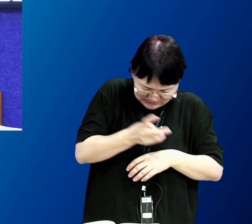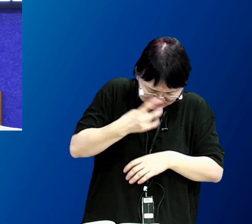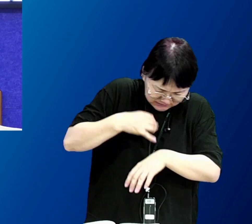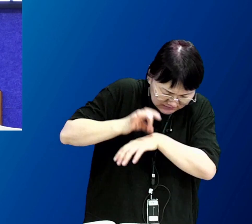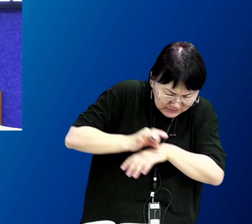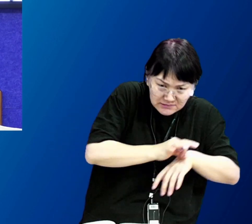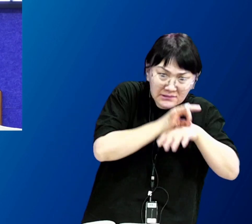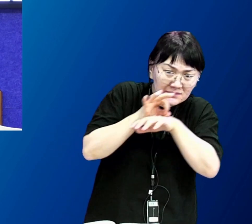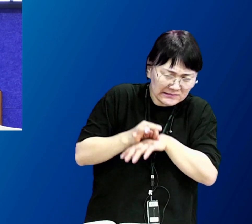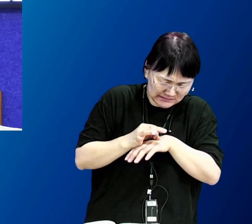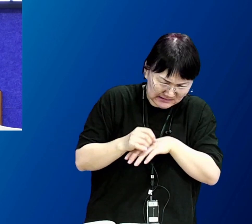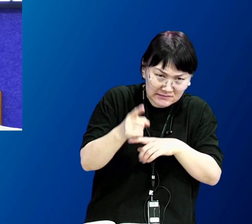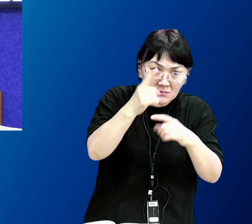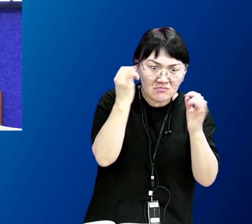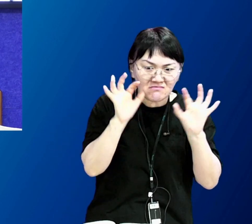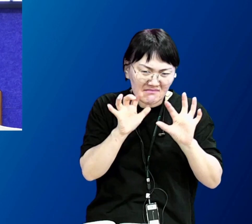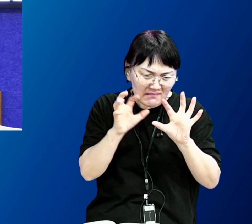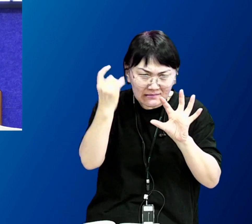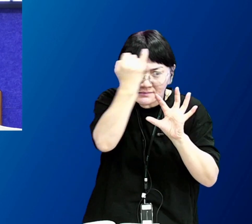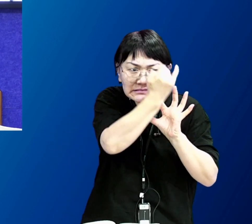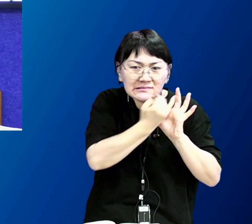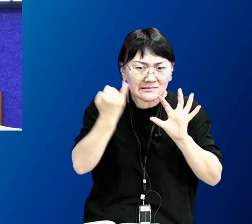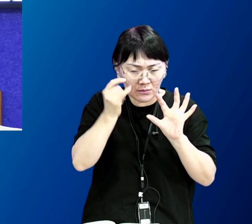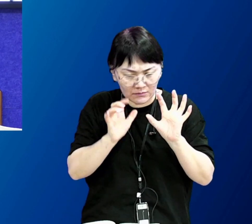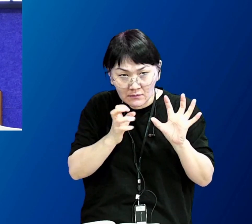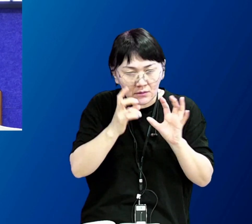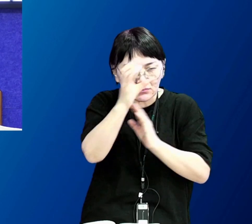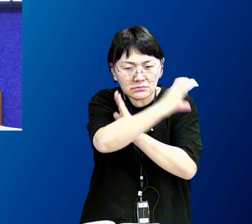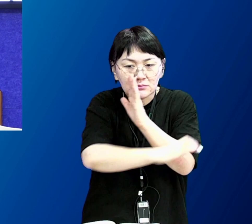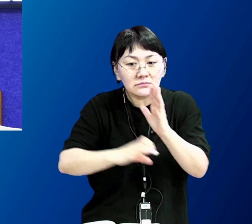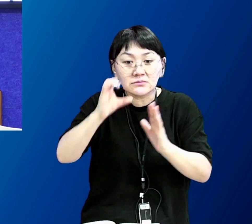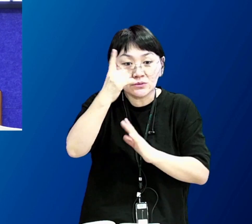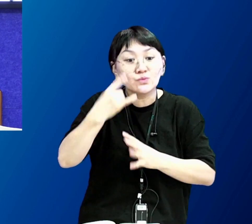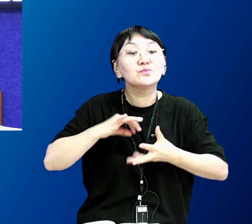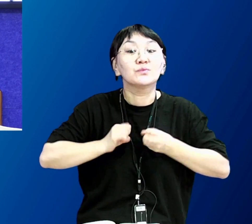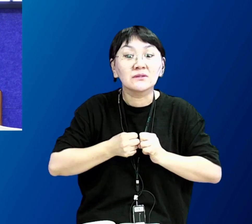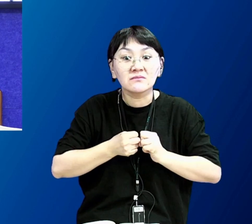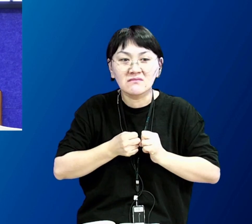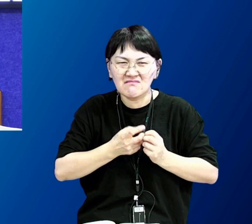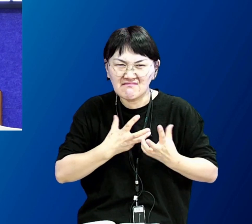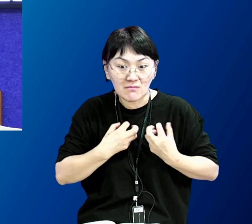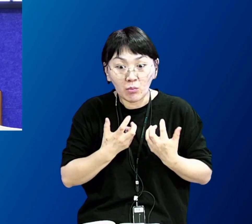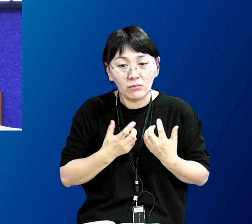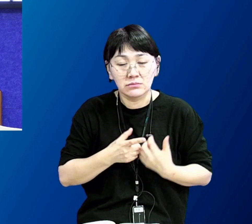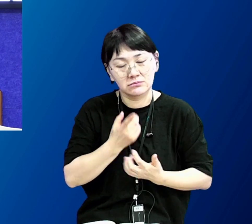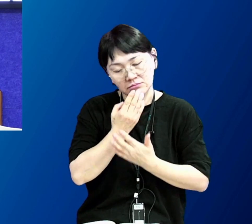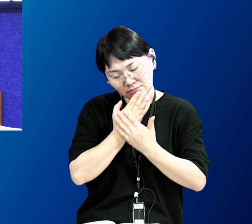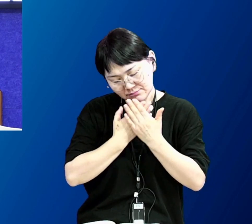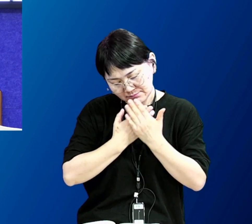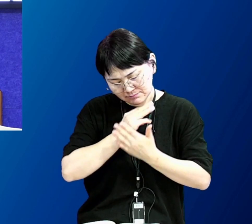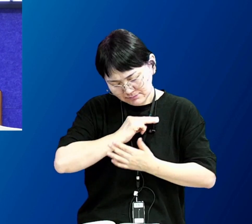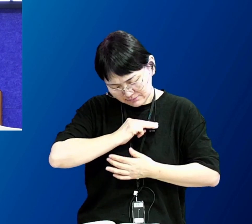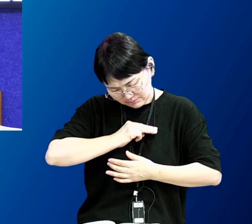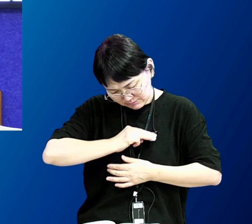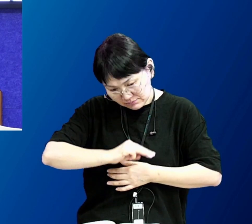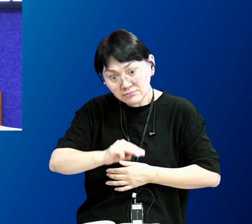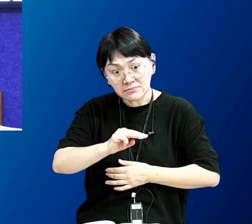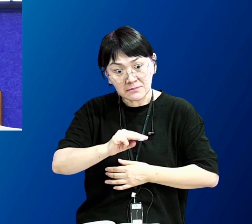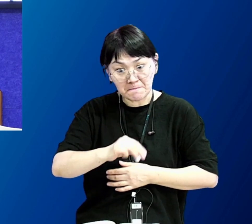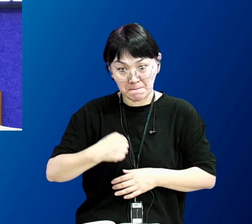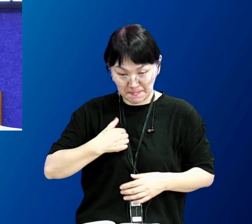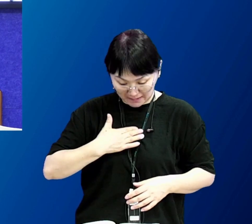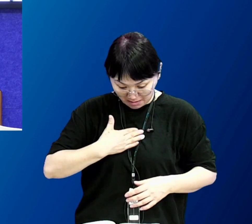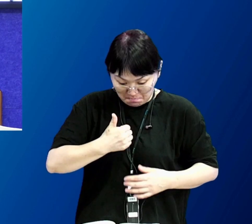тэр хорм хүмүүсийн төлөөч Стефан залбирсан. Яагаад вэ? Би амьд байгаа нь би